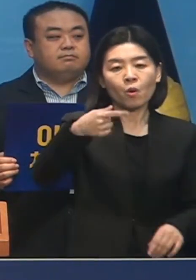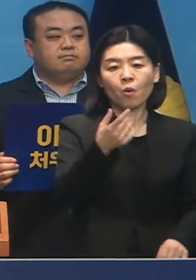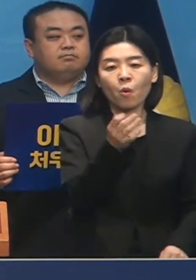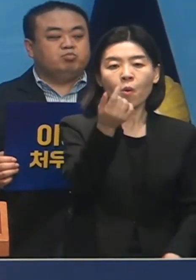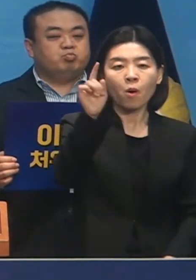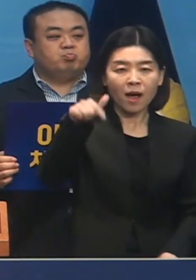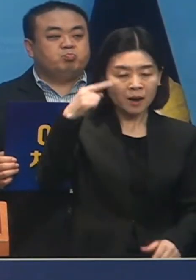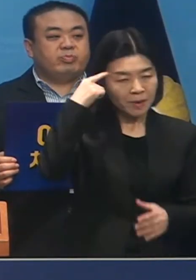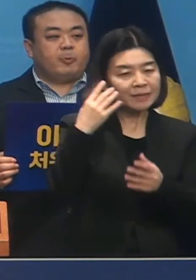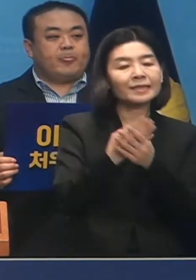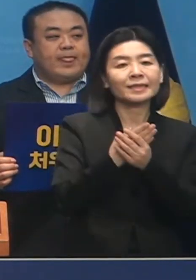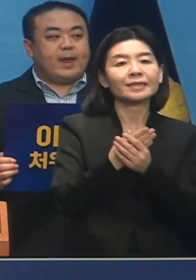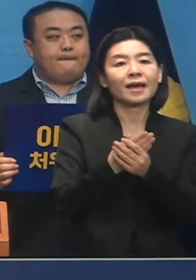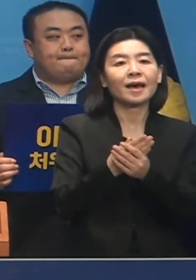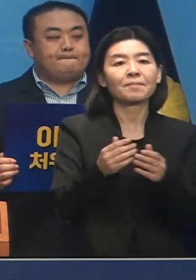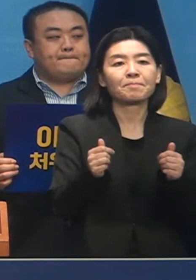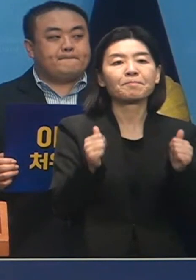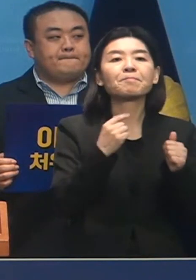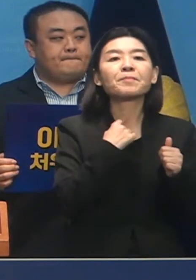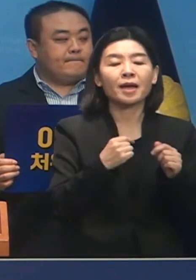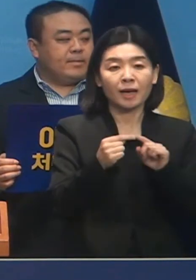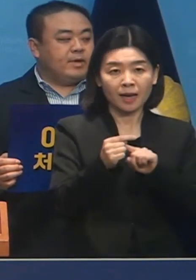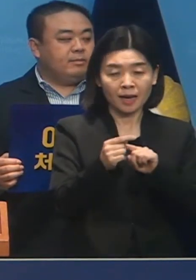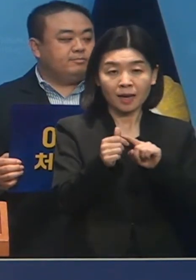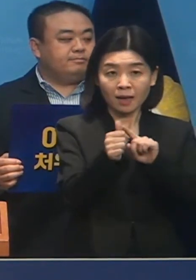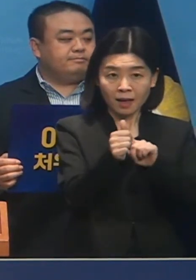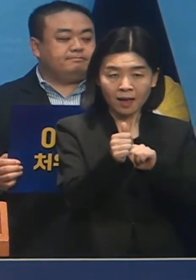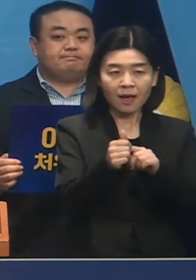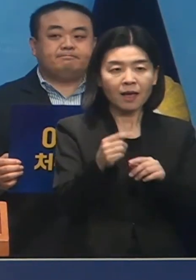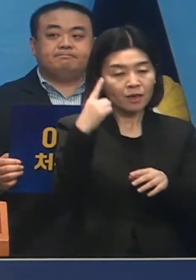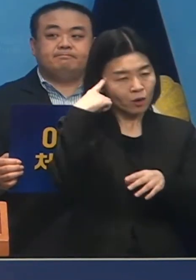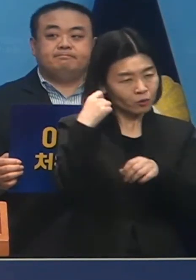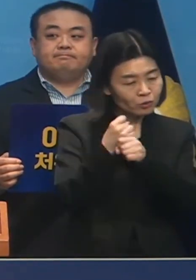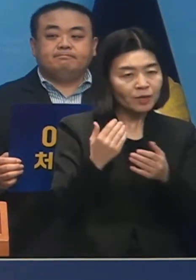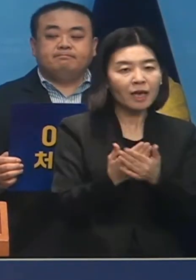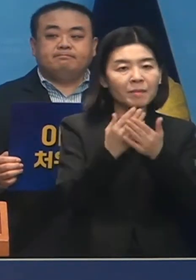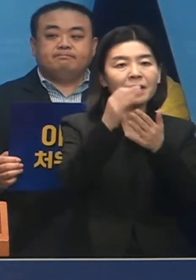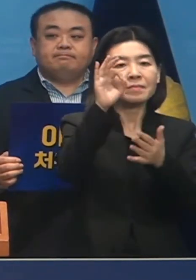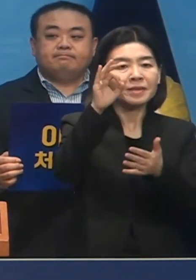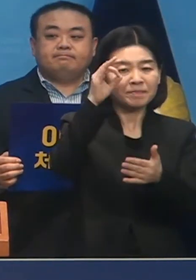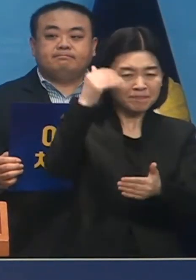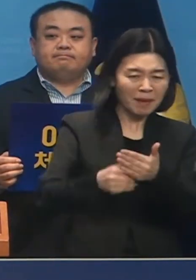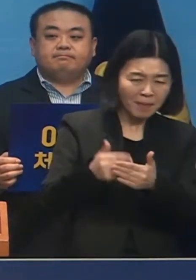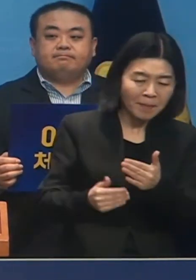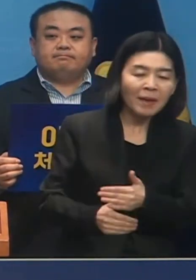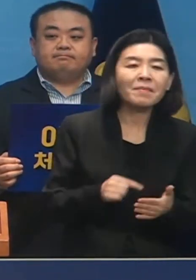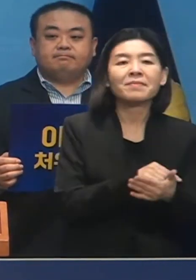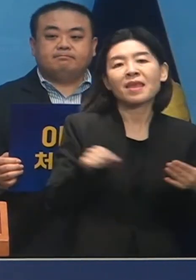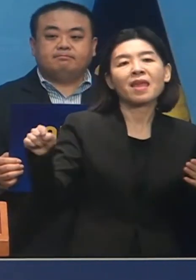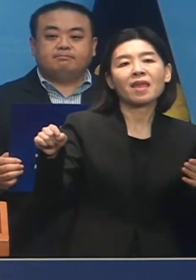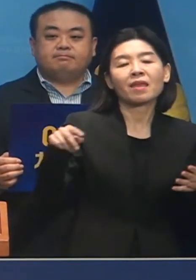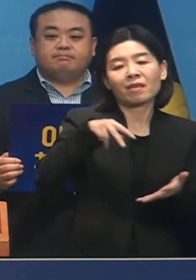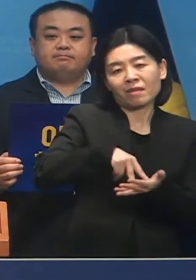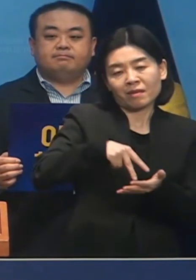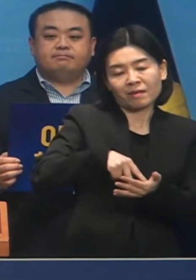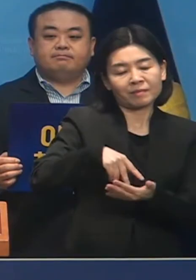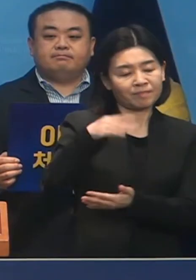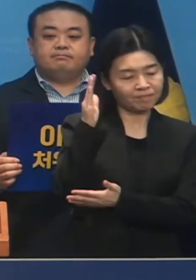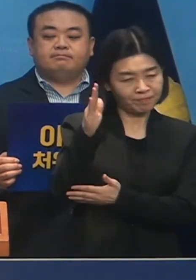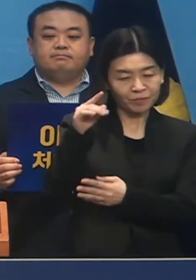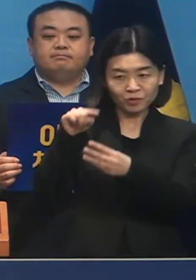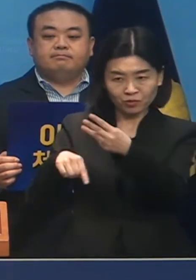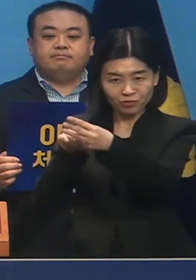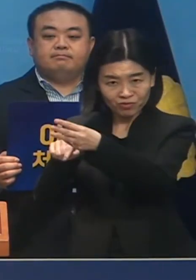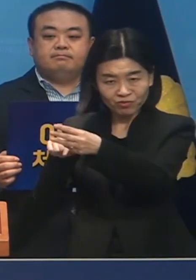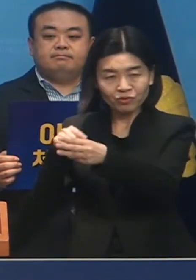박사 과정을 이제 끝내신 우리 김정원 박사님께서 R&D 예산 삭감의 피해 당사자로서 이야기하는 윤석열 R&D